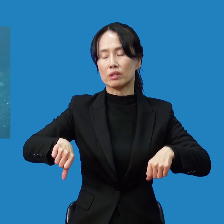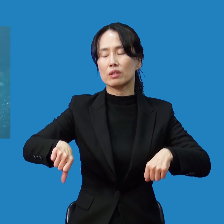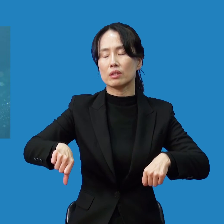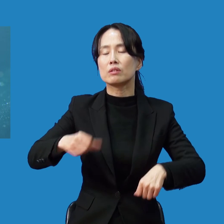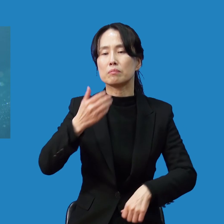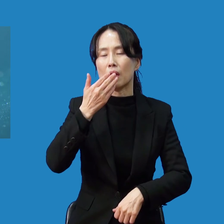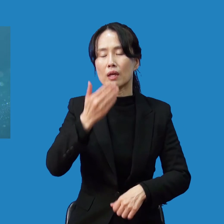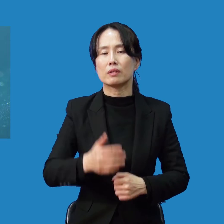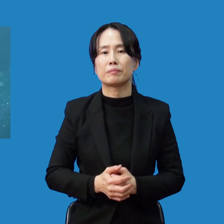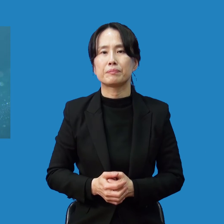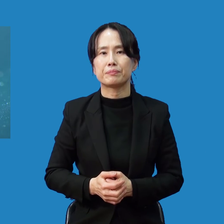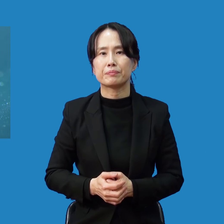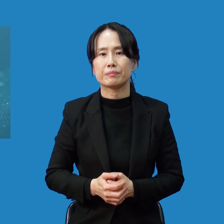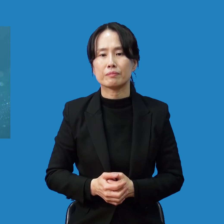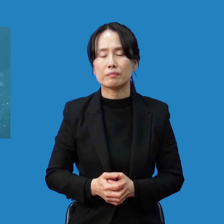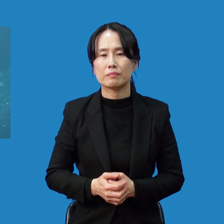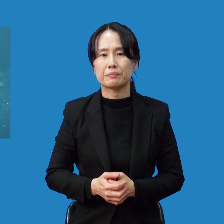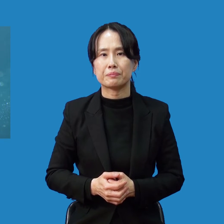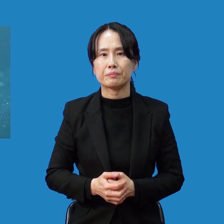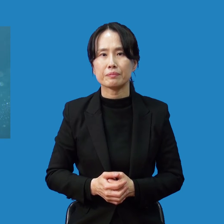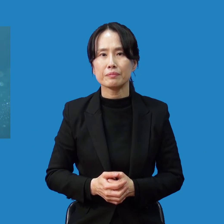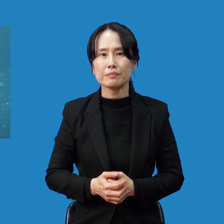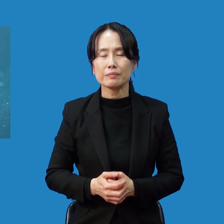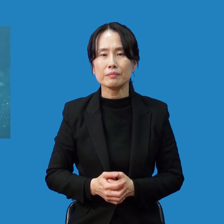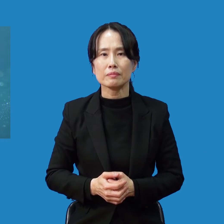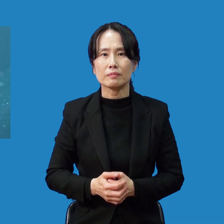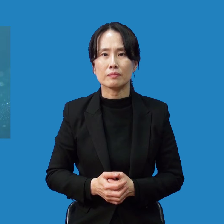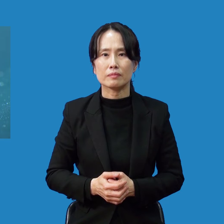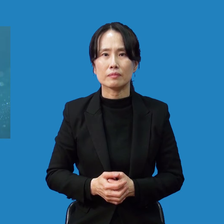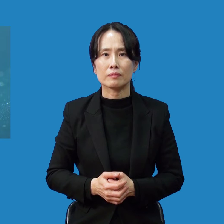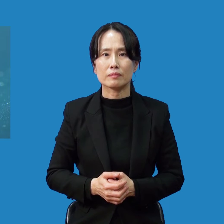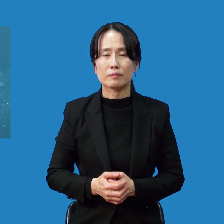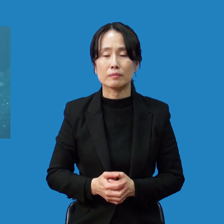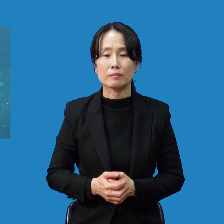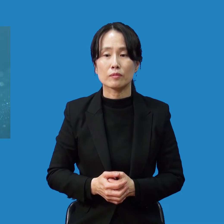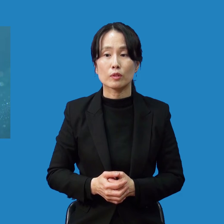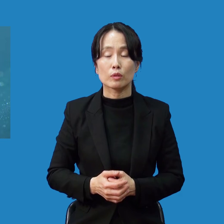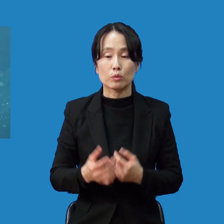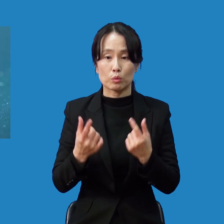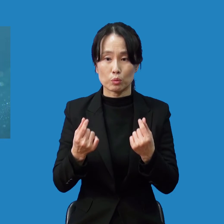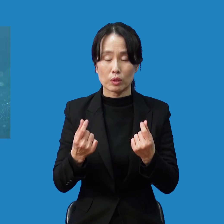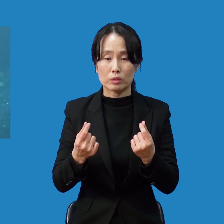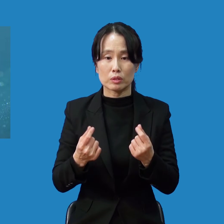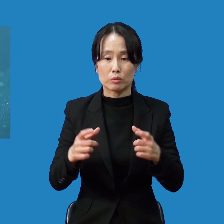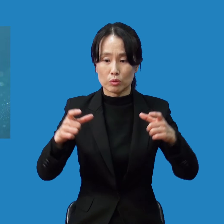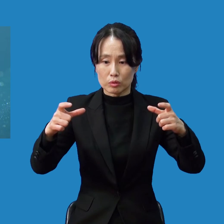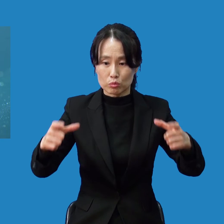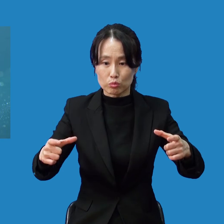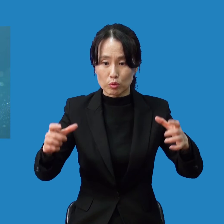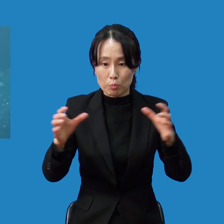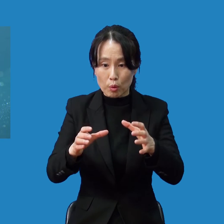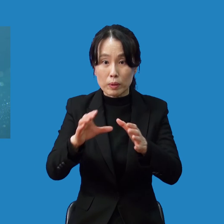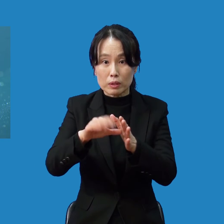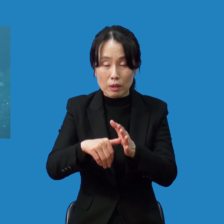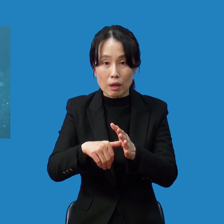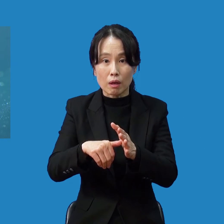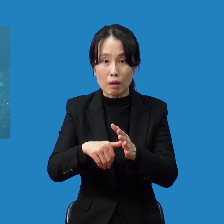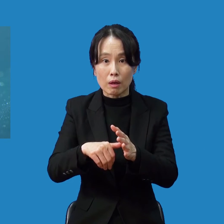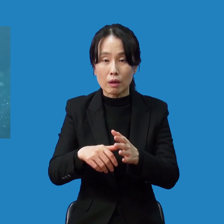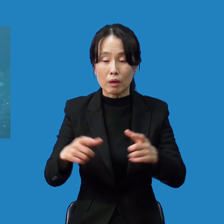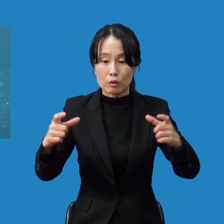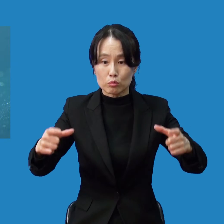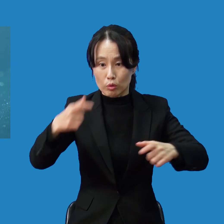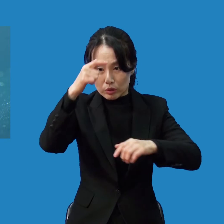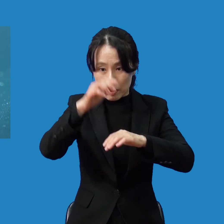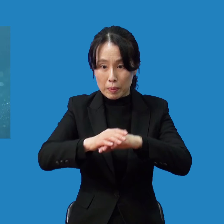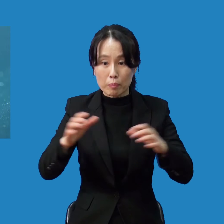똑같은 선상에서 우리 다락방 모임 할 때 그래서 술을 내놓으면 안 됩니다. 다락방